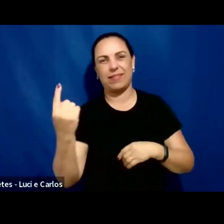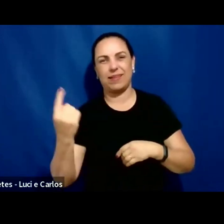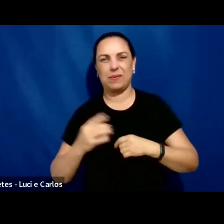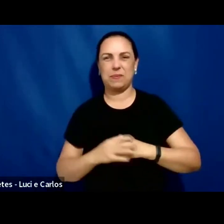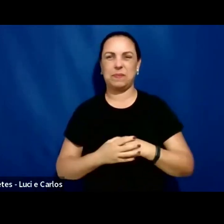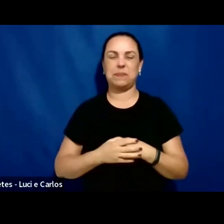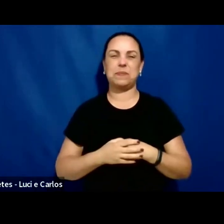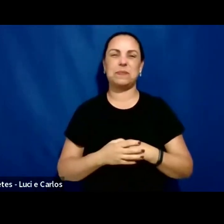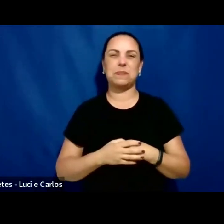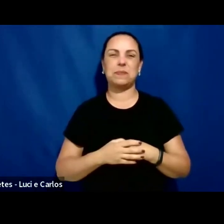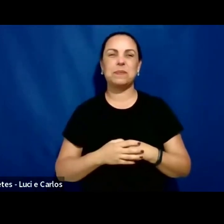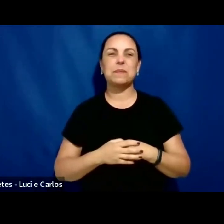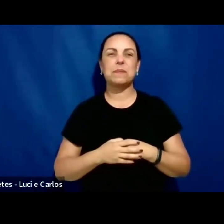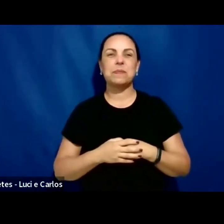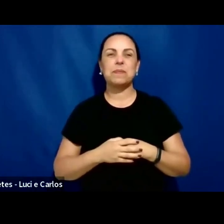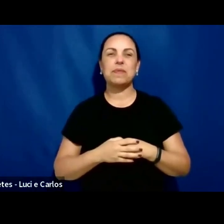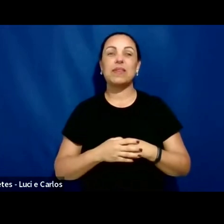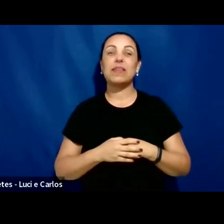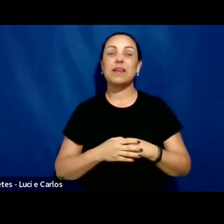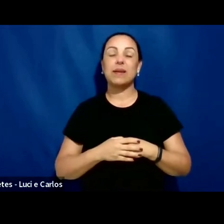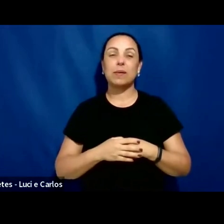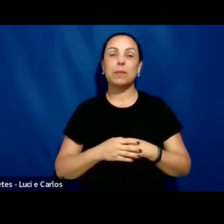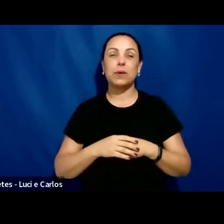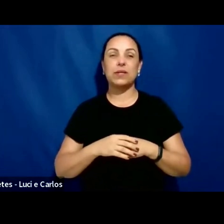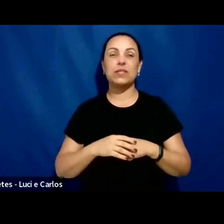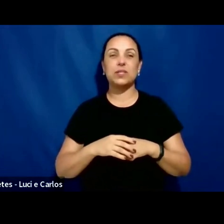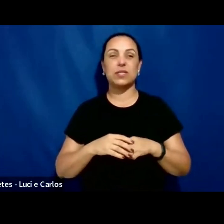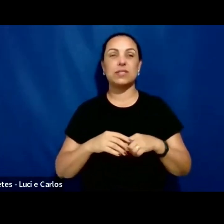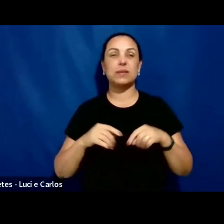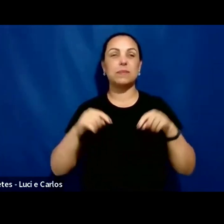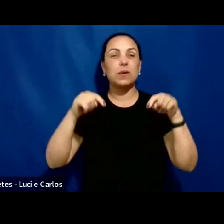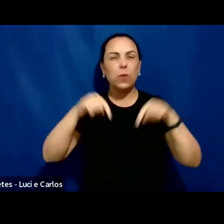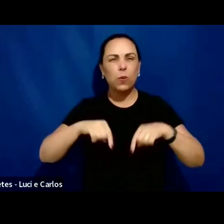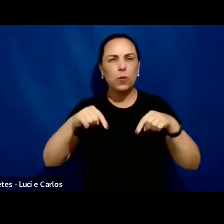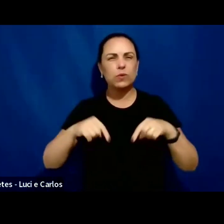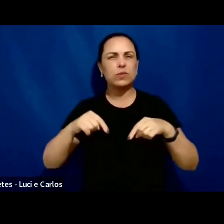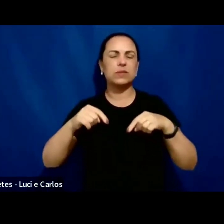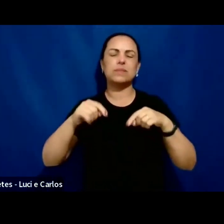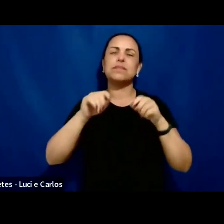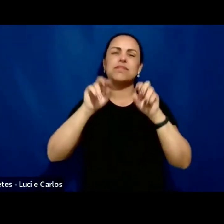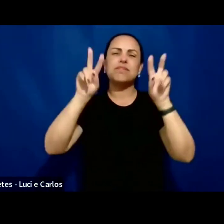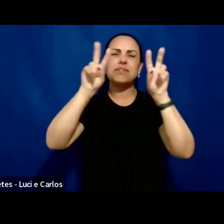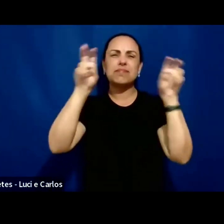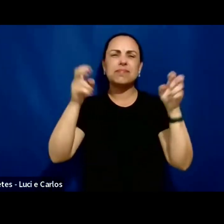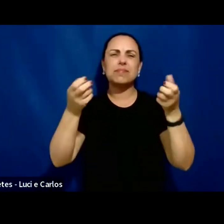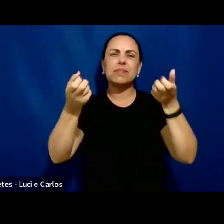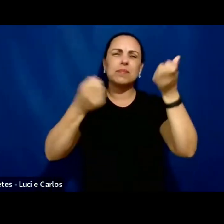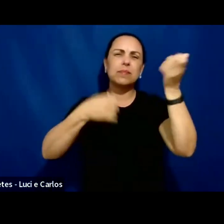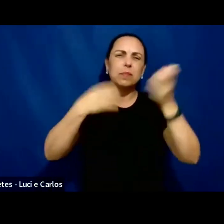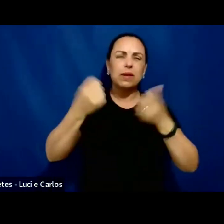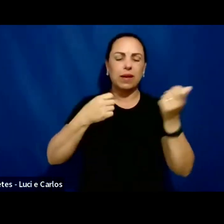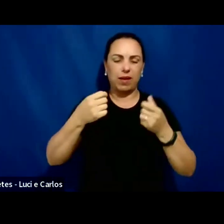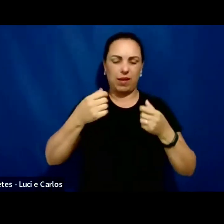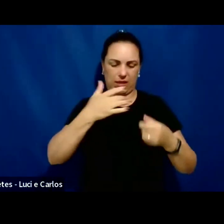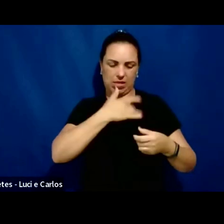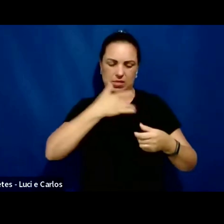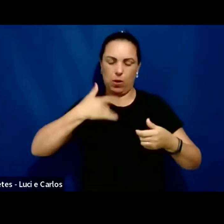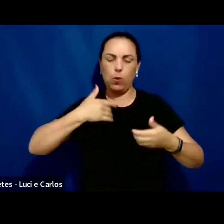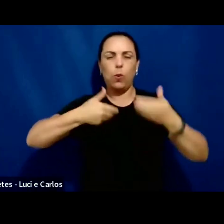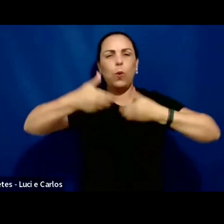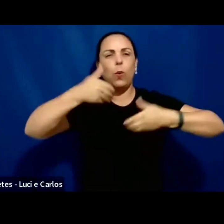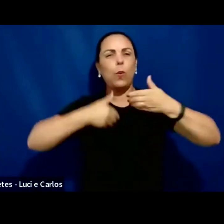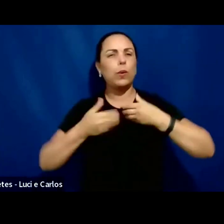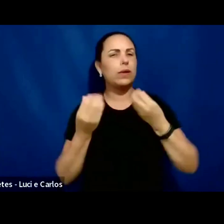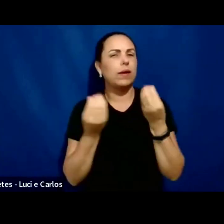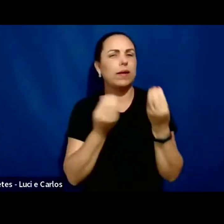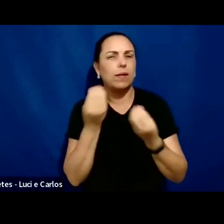Hoje nós vamos falar um pouco sobre a importância de cuidar da nossa saúde. E